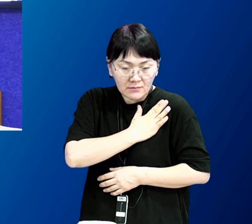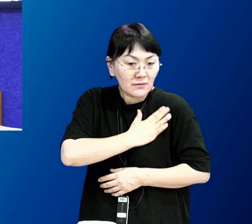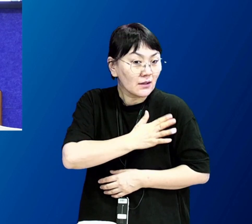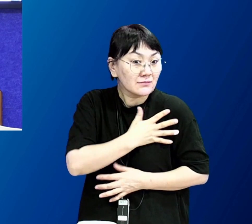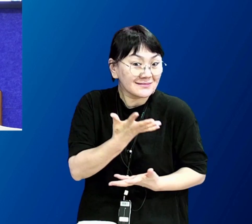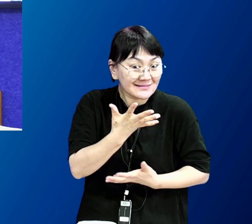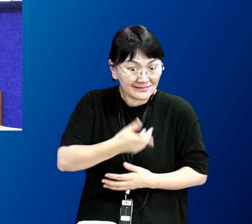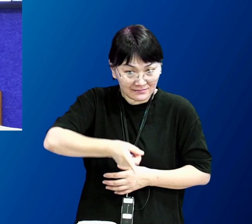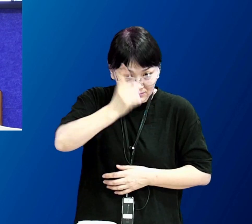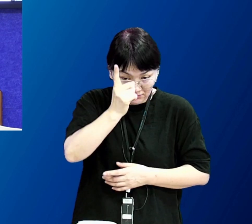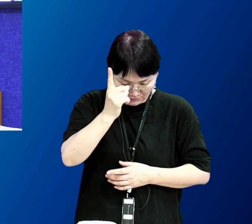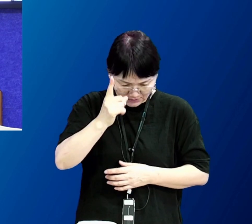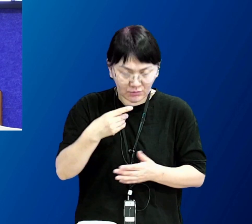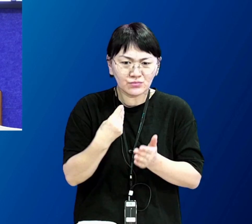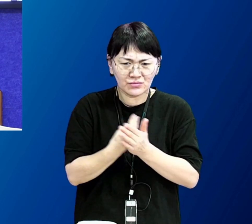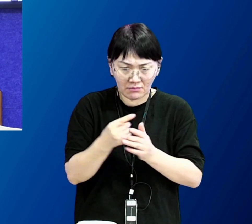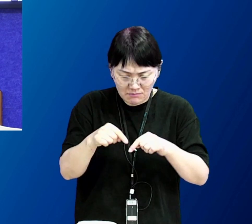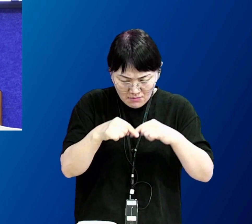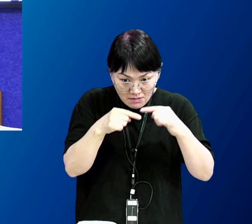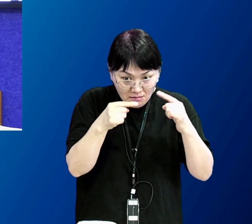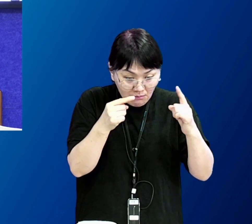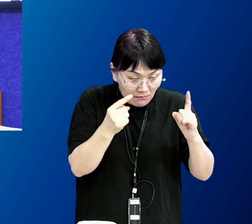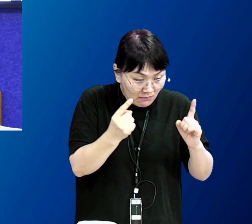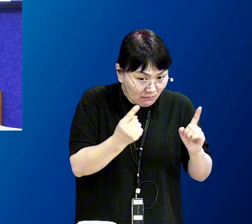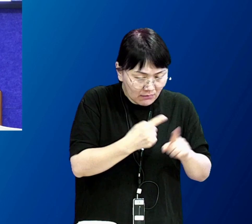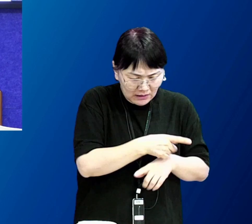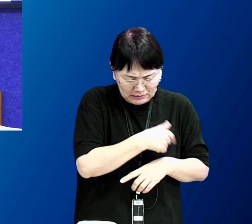нь гемнүглийг үзэн яддаг байх.